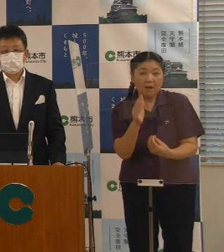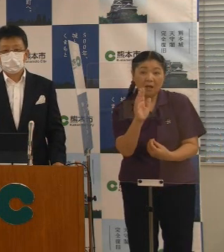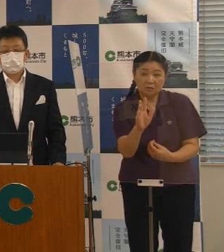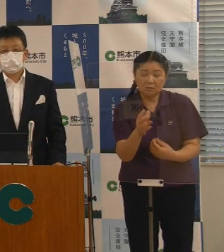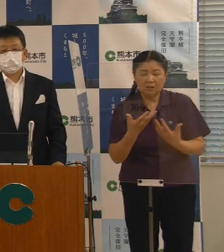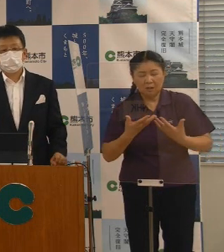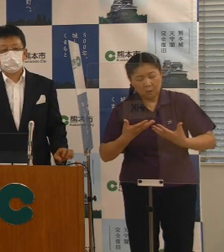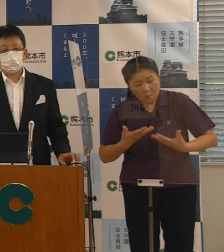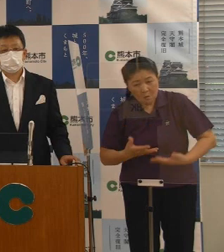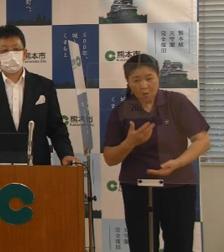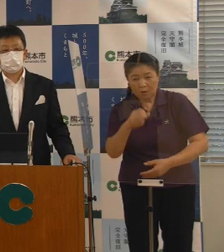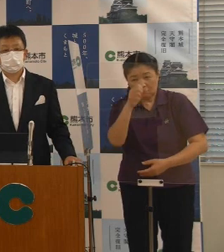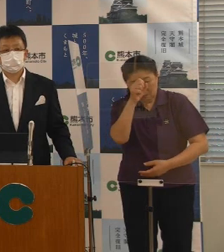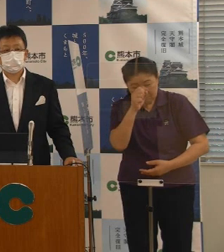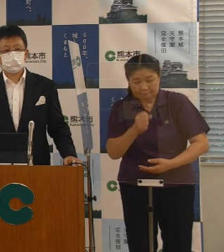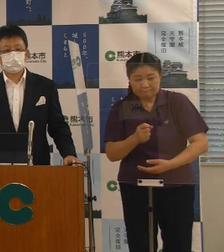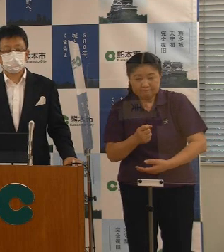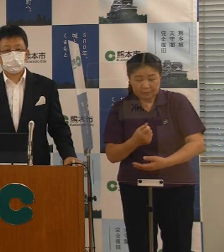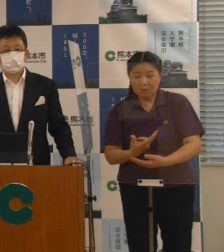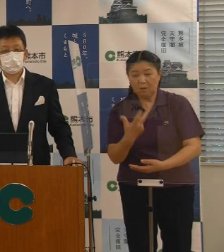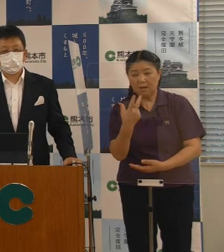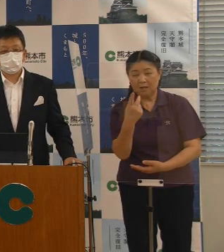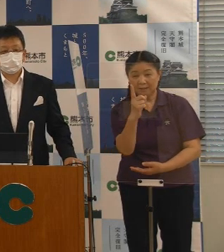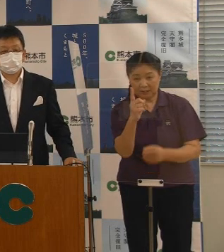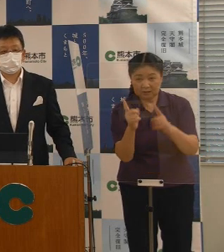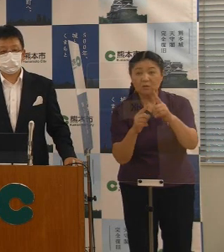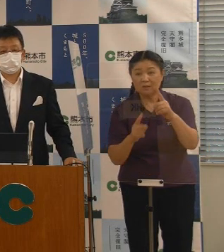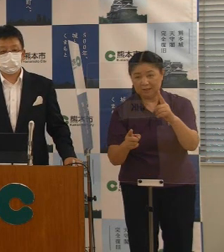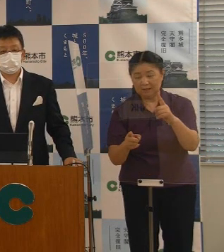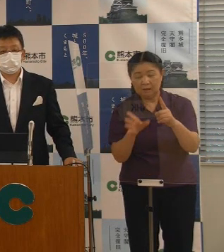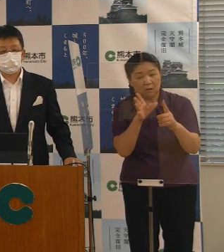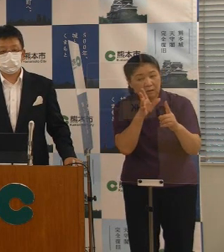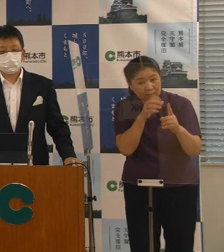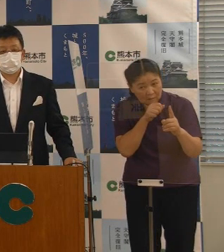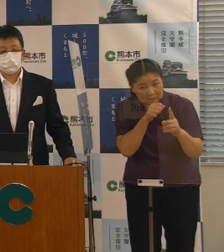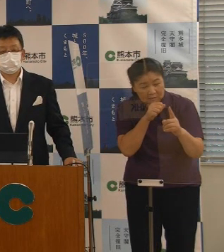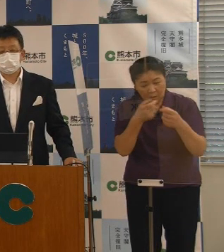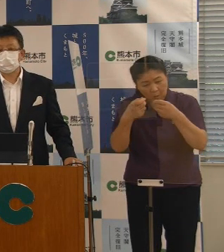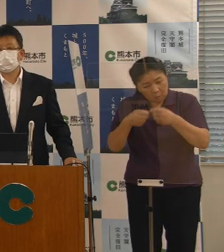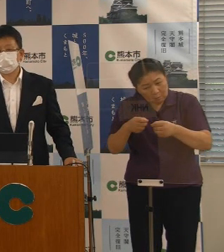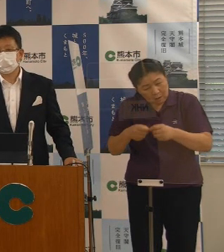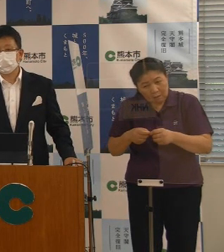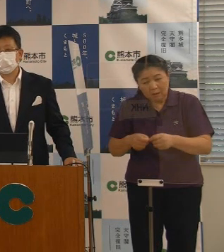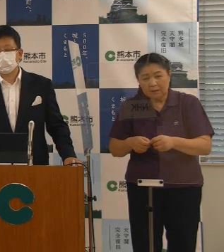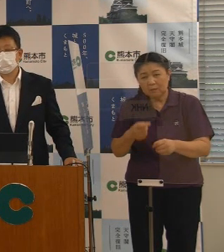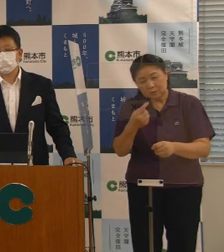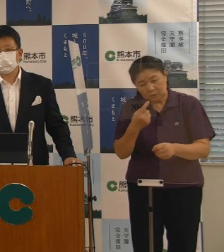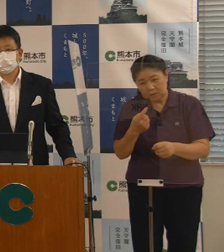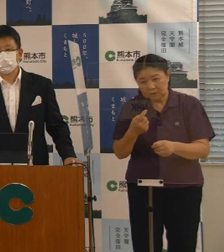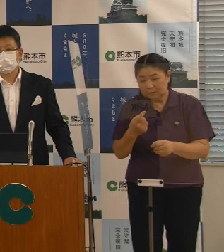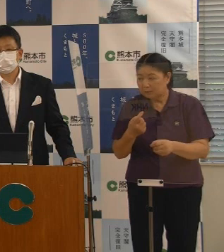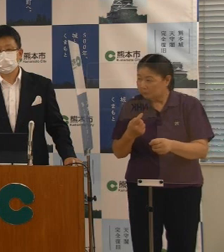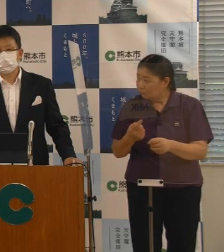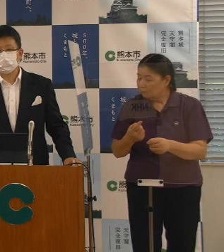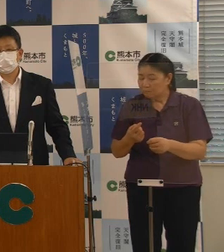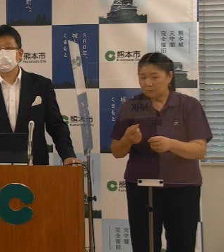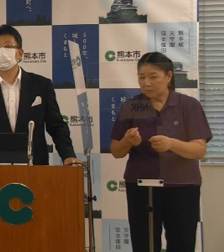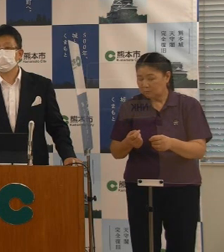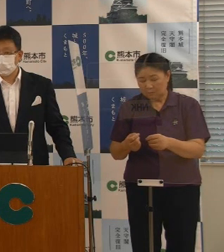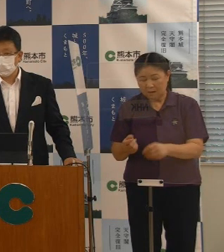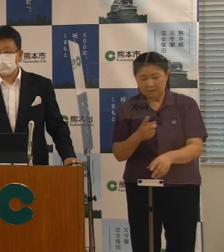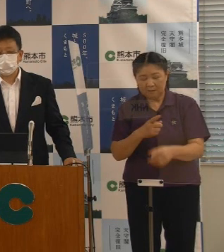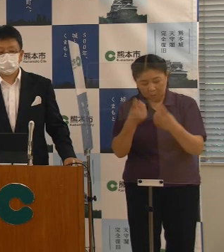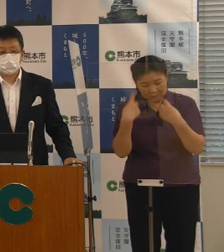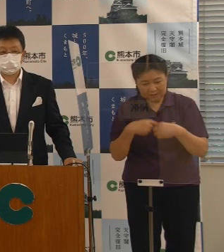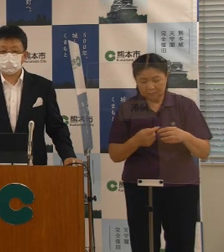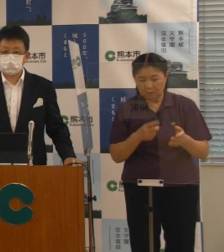。ただこの方について、まあ、年代その他細かいことについてはですね、個人を特定される恐れがあり